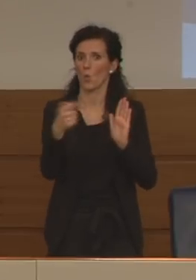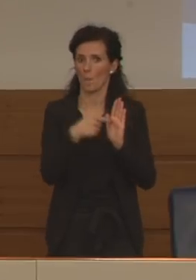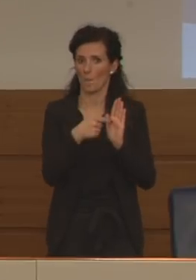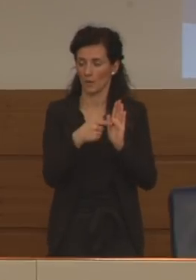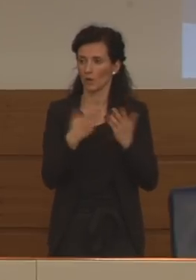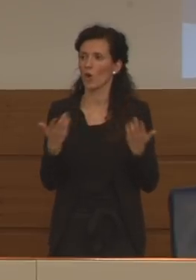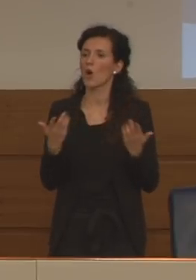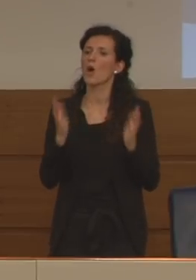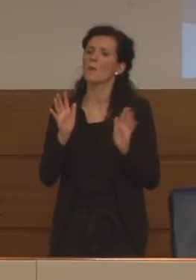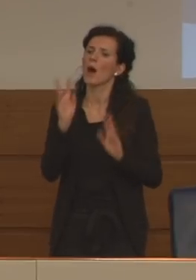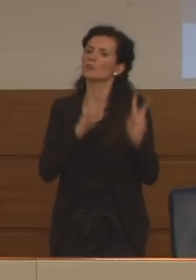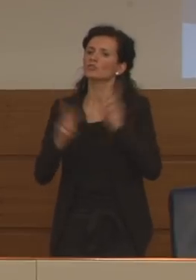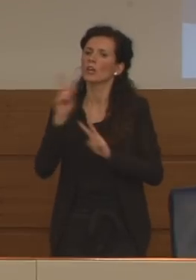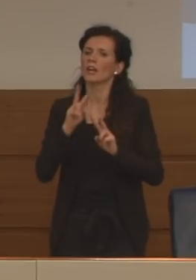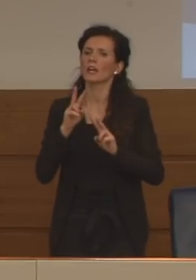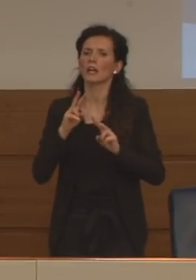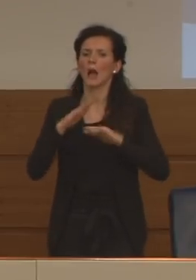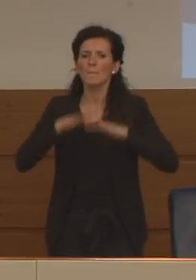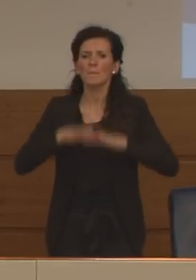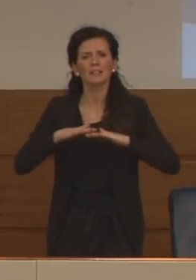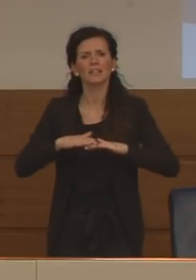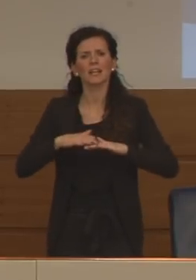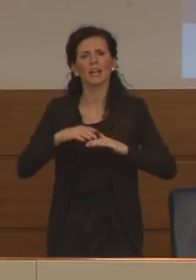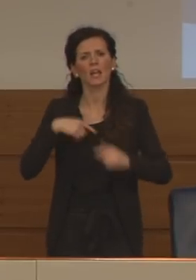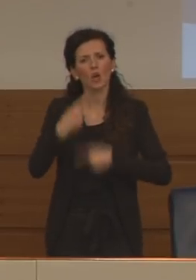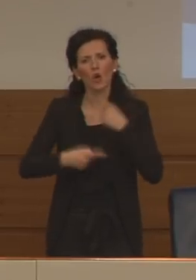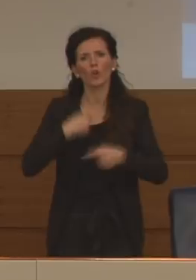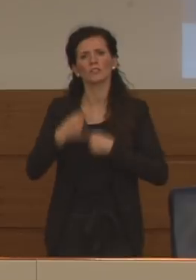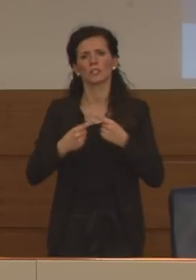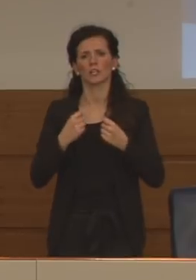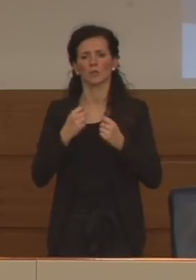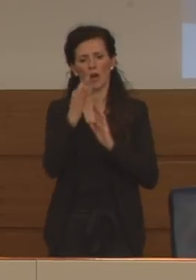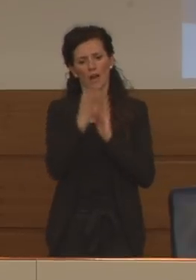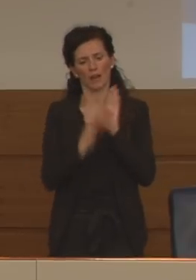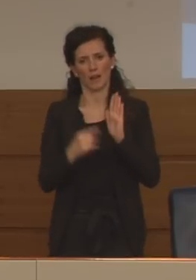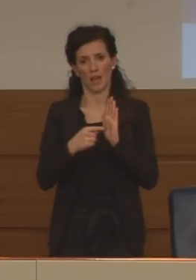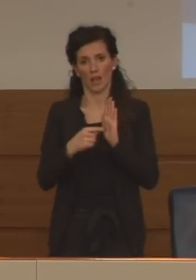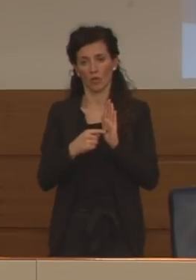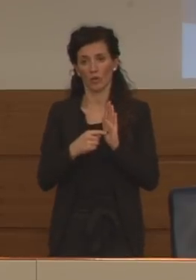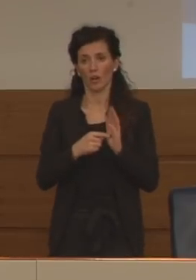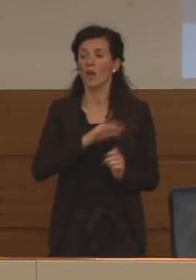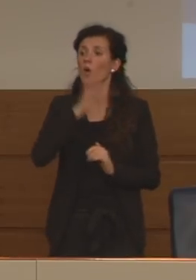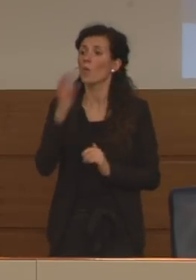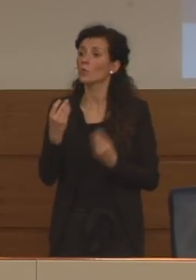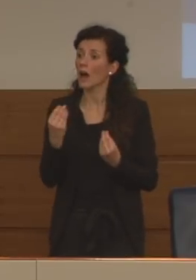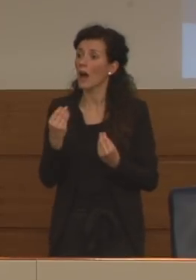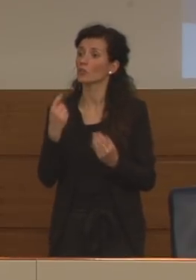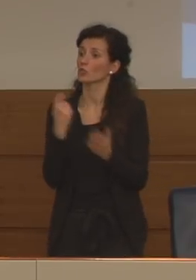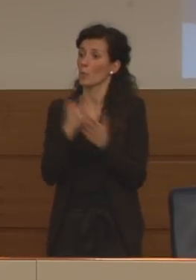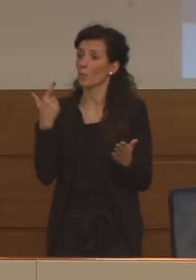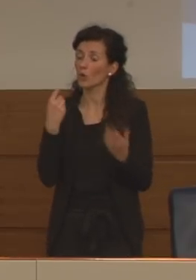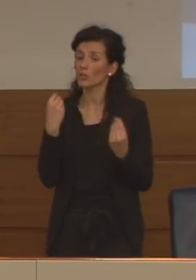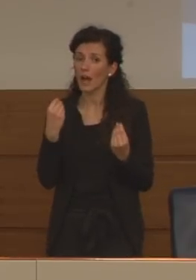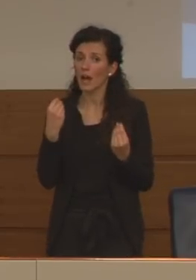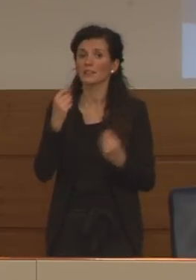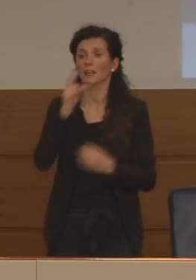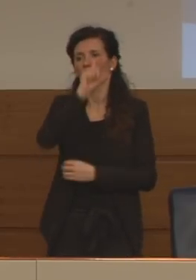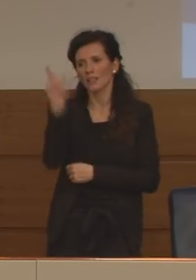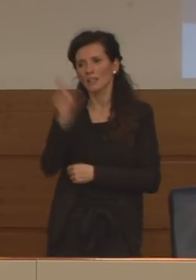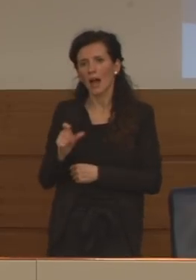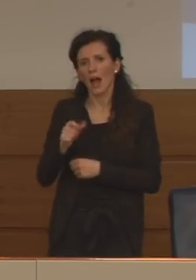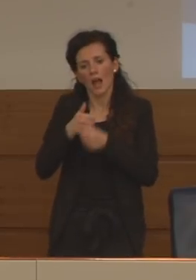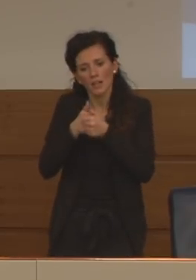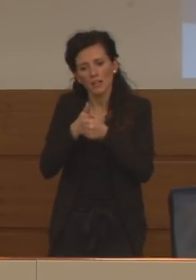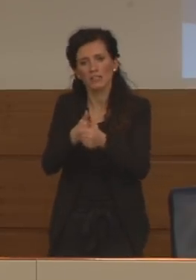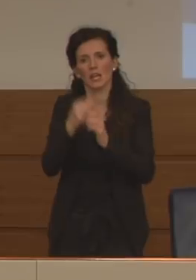mantenere la cosa l'altra cosa che estremamente importante in tutte le aree del paese non soltanto nelle zone dove in